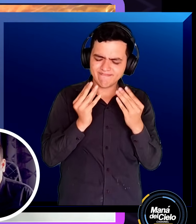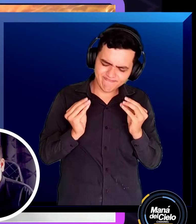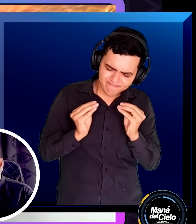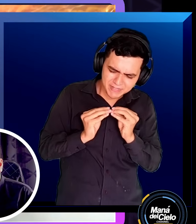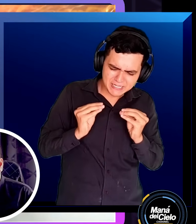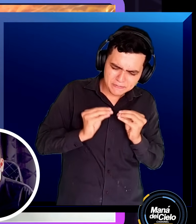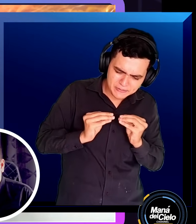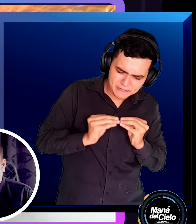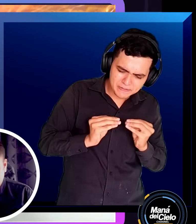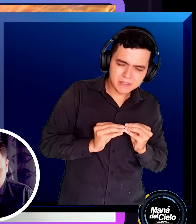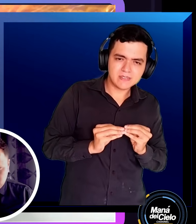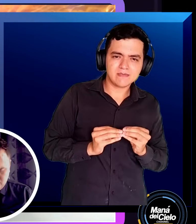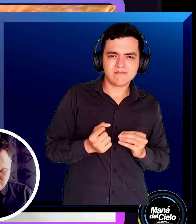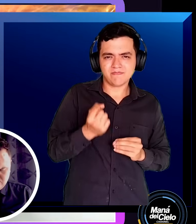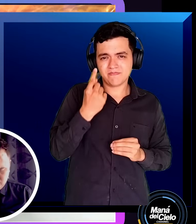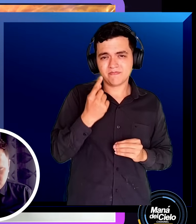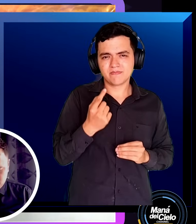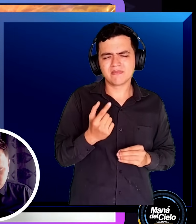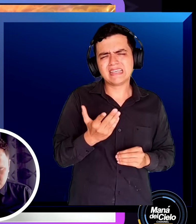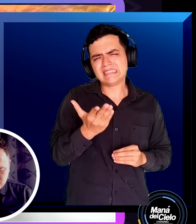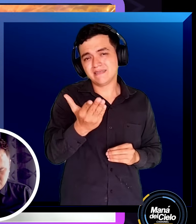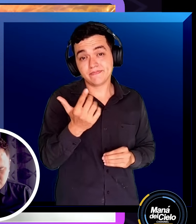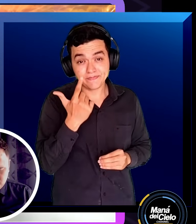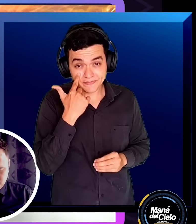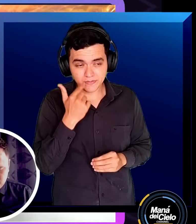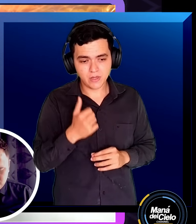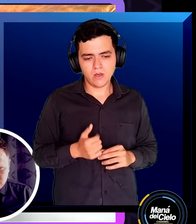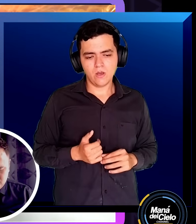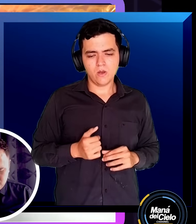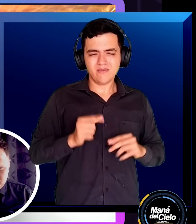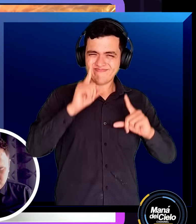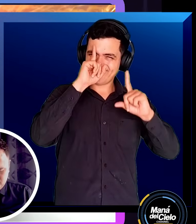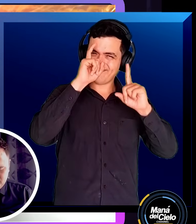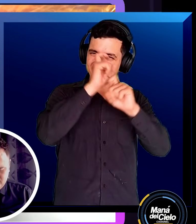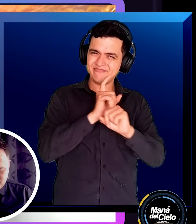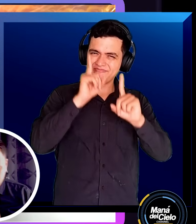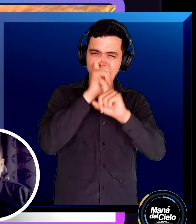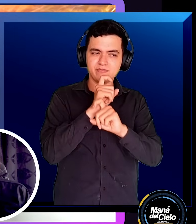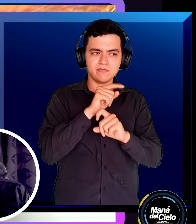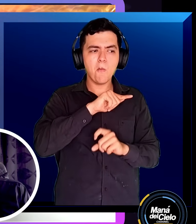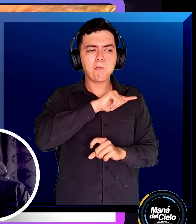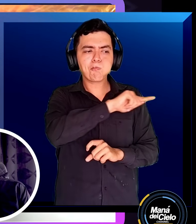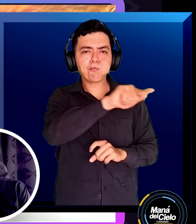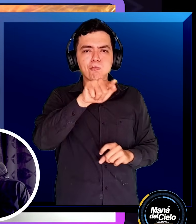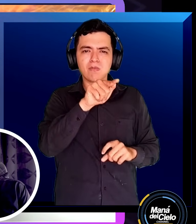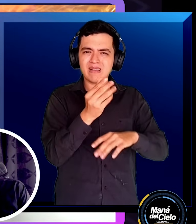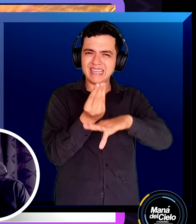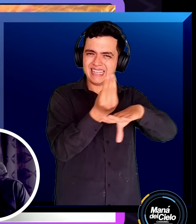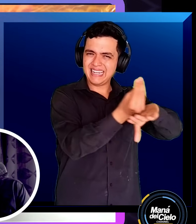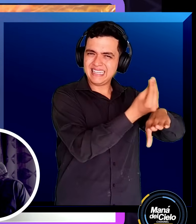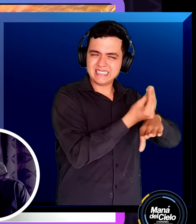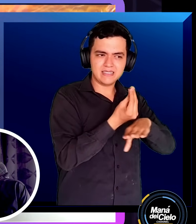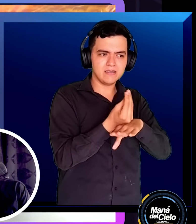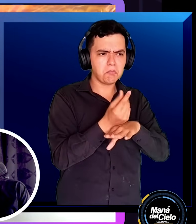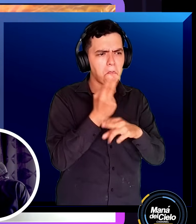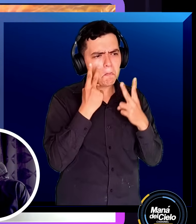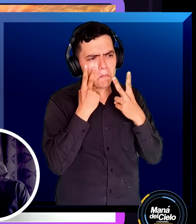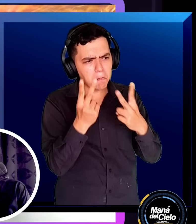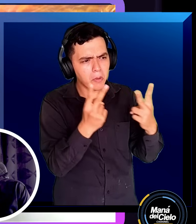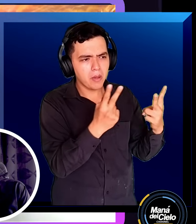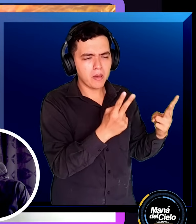programita, en otro programita. Ustedes me disculparán, hermanos. Ustedes me